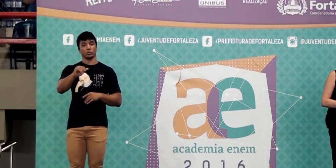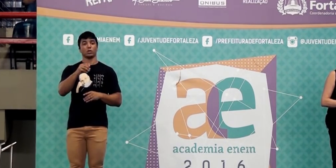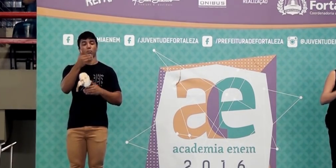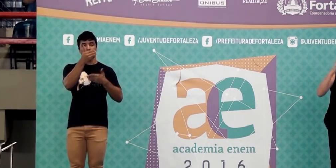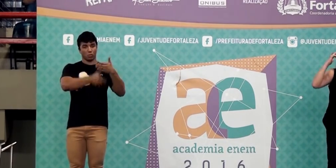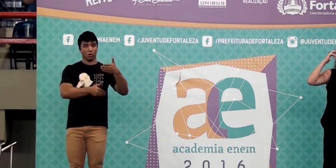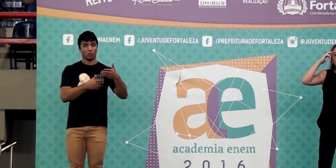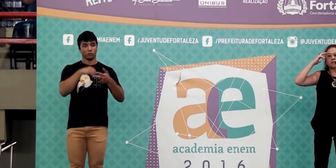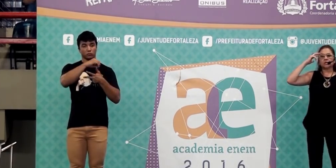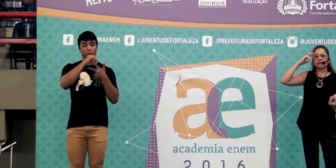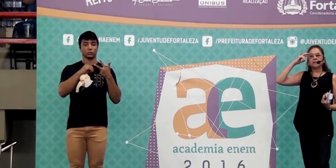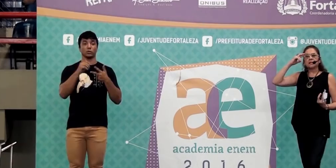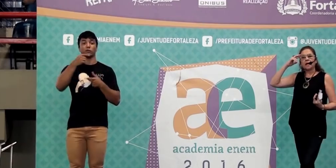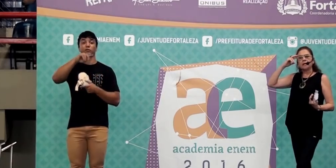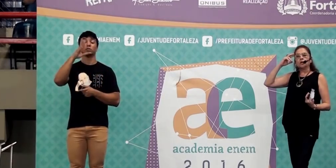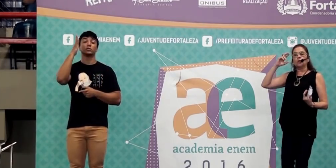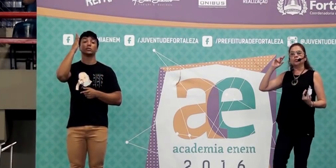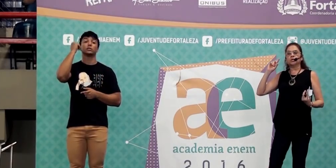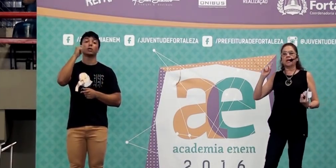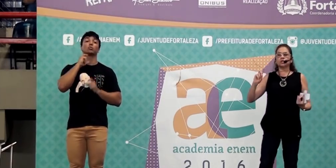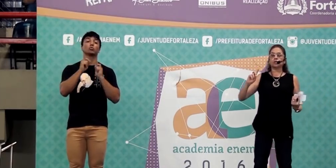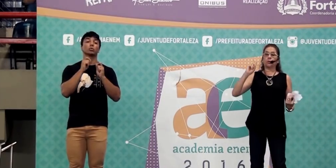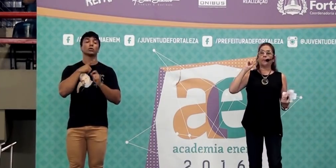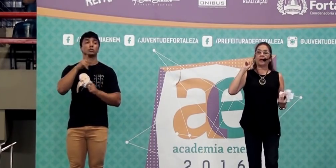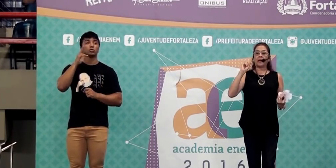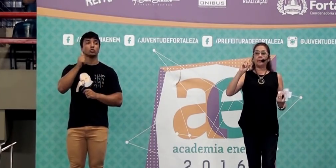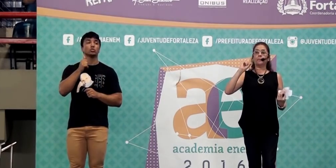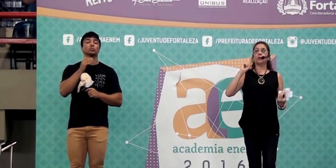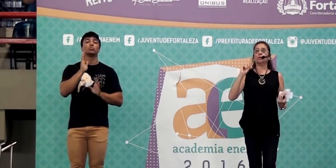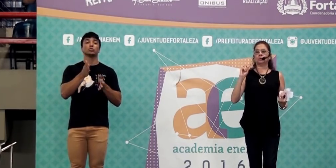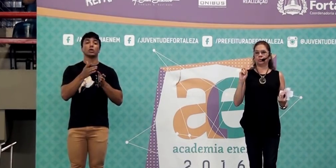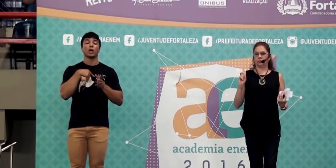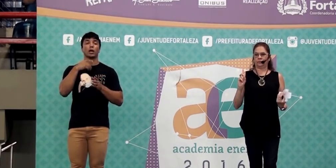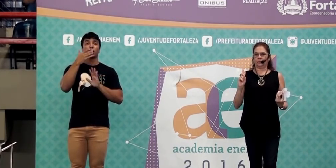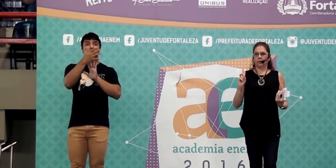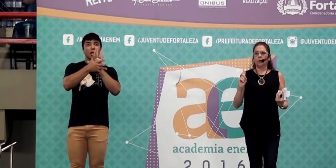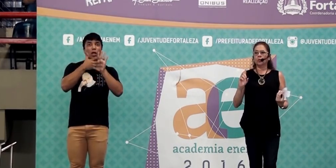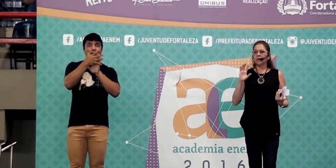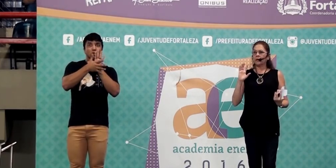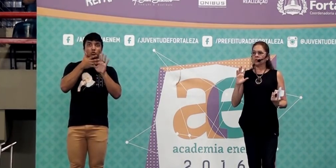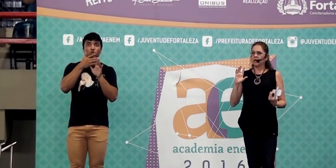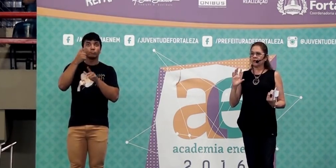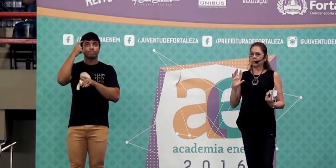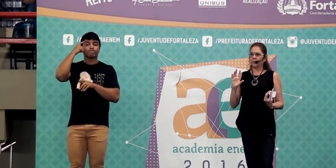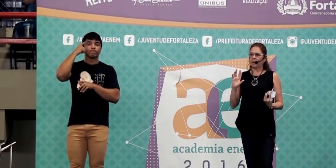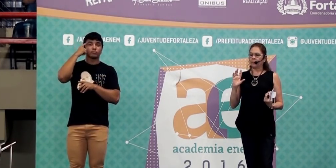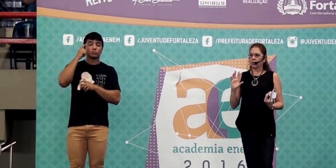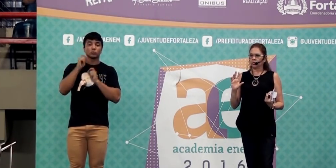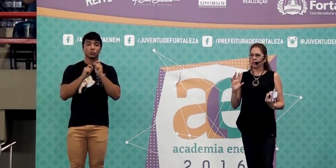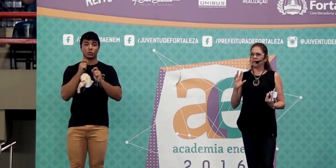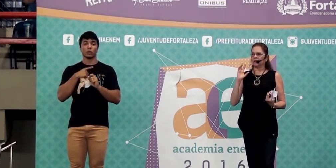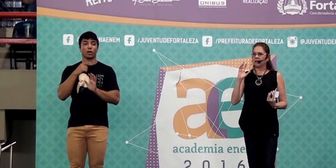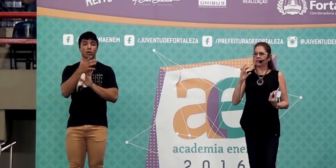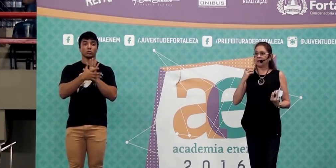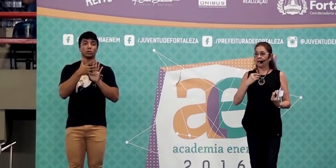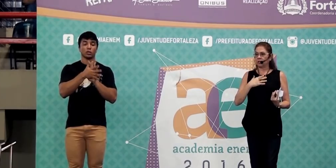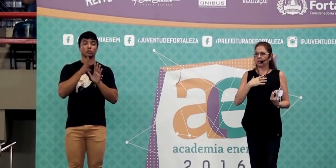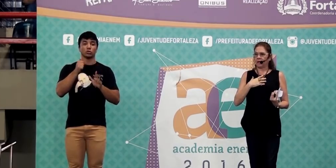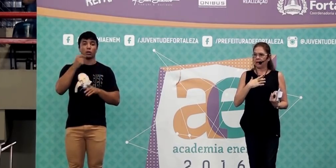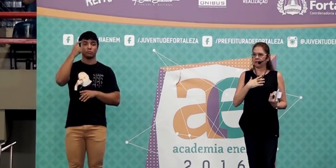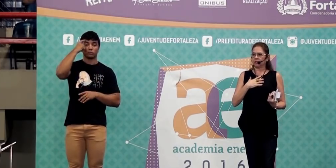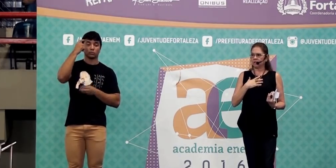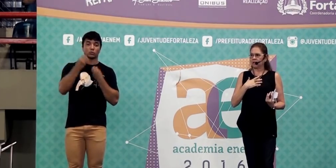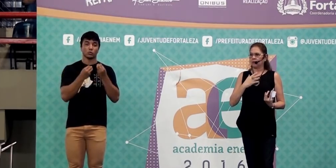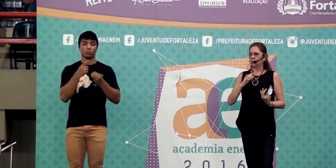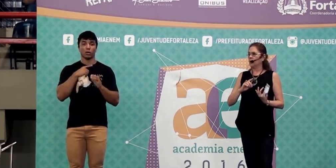redação, vocês já saem com o texto pré-pronto. O que é o texto pré-pronto? É você sair